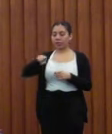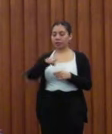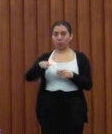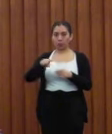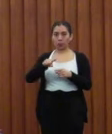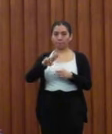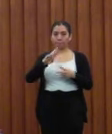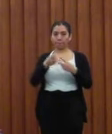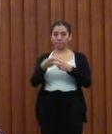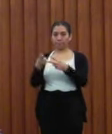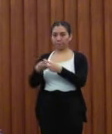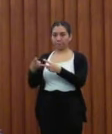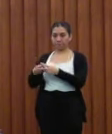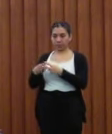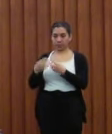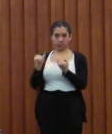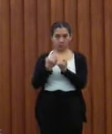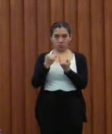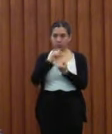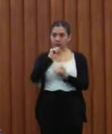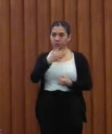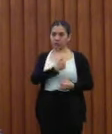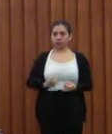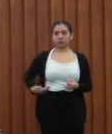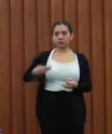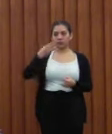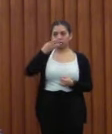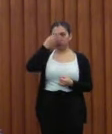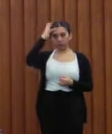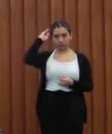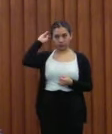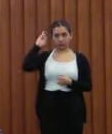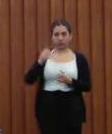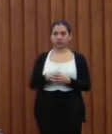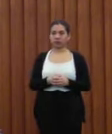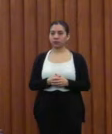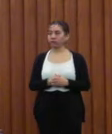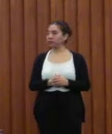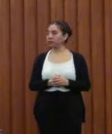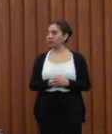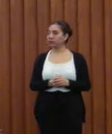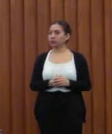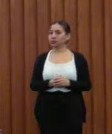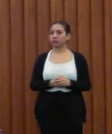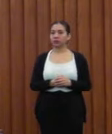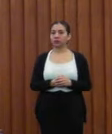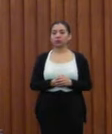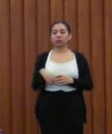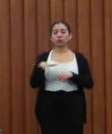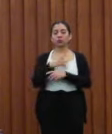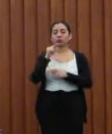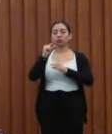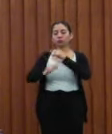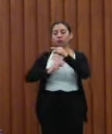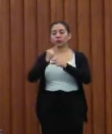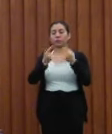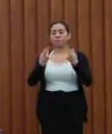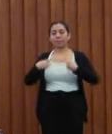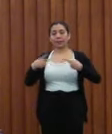¿no? Nos preocupa porque han ido incrementándose el número